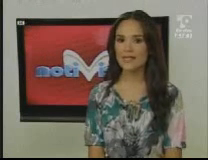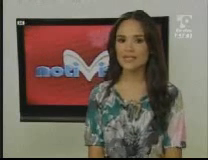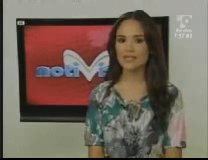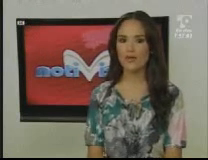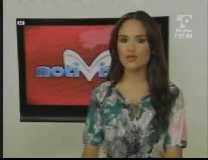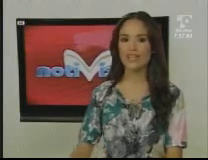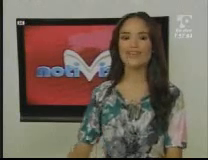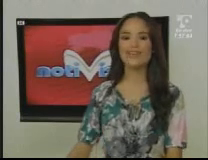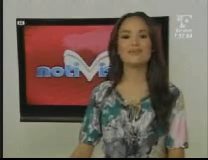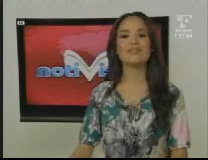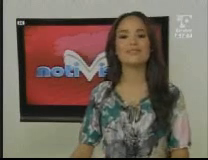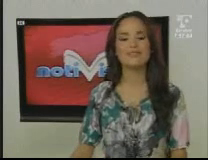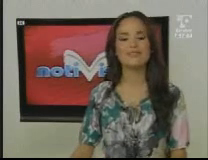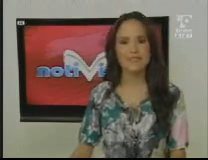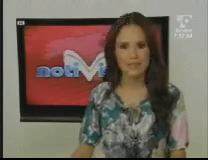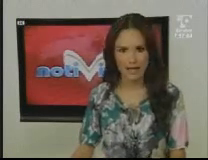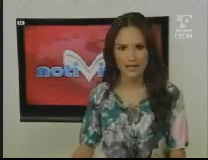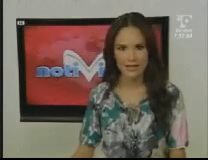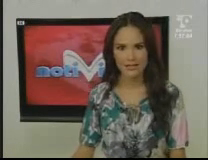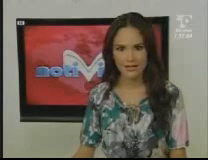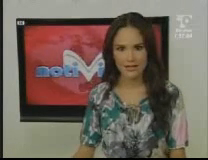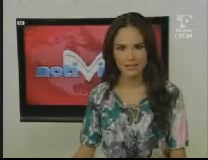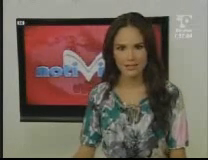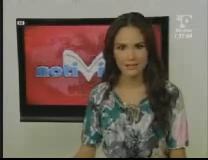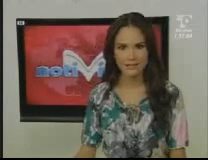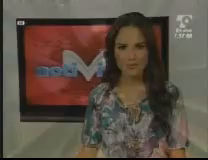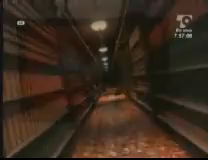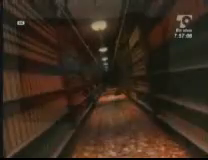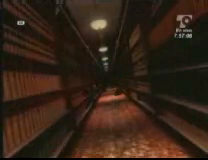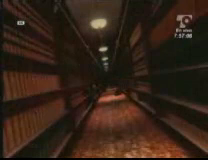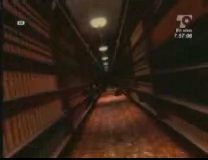especializados en herramientas digitales.